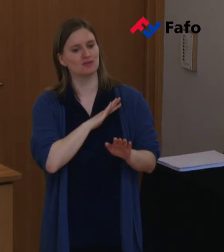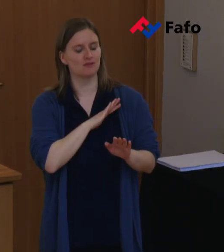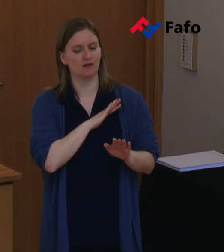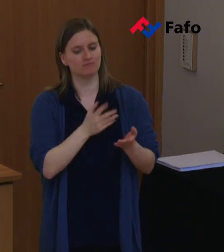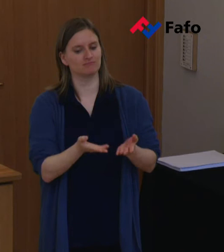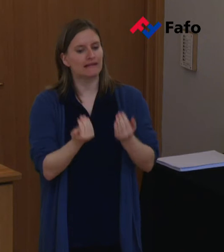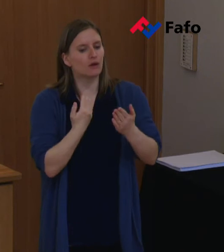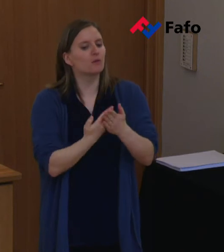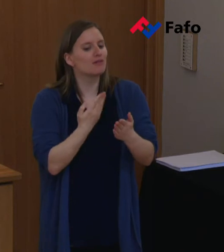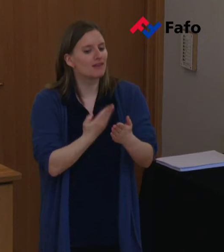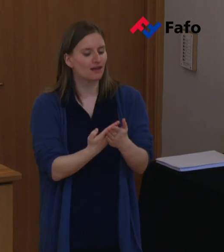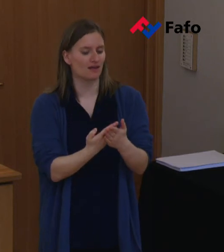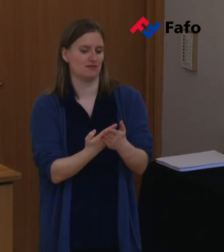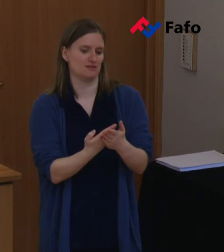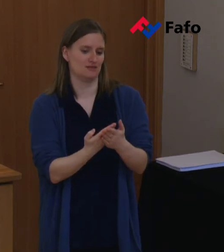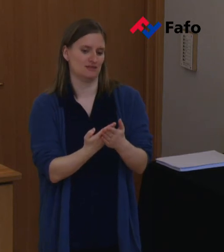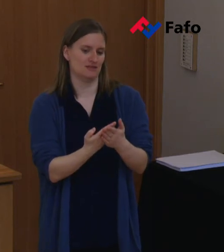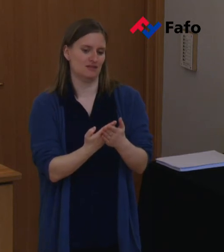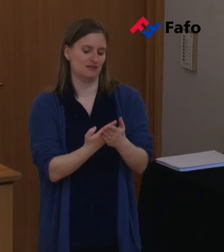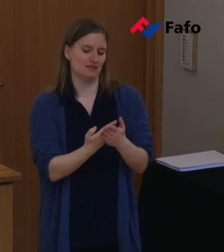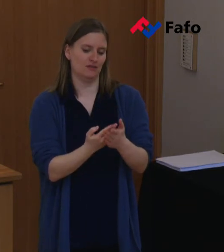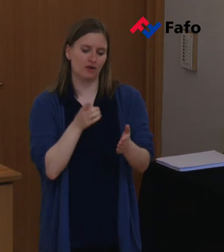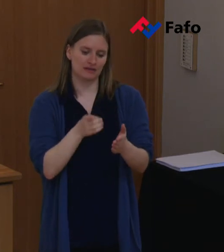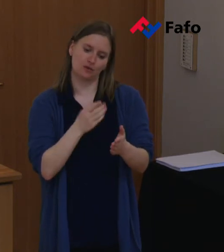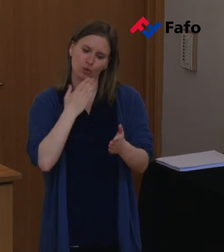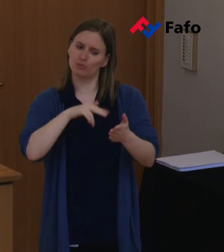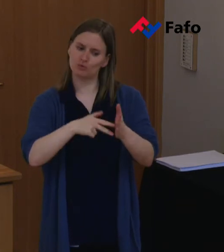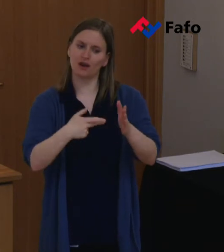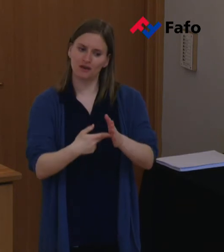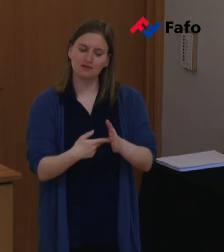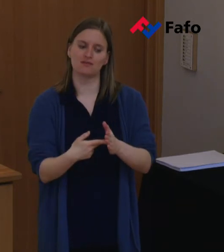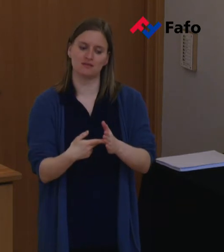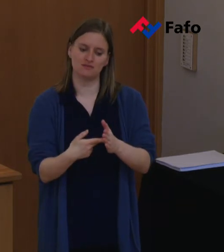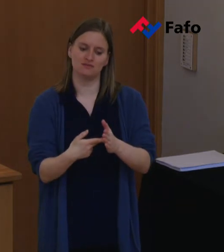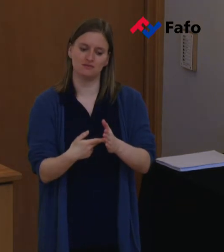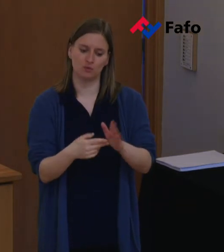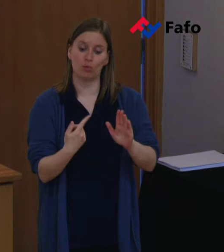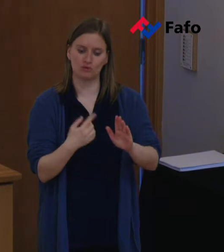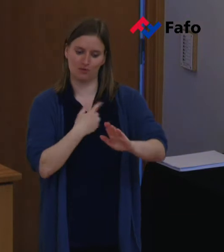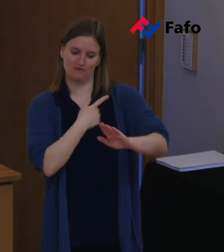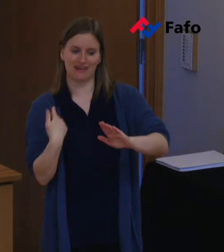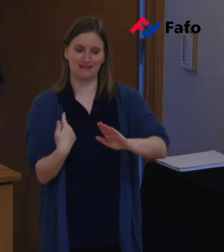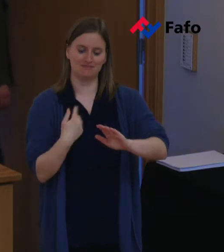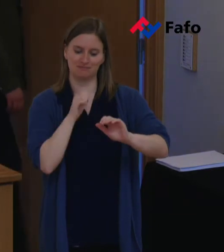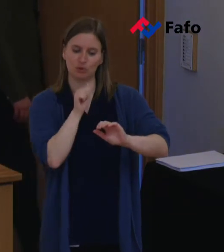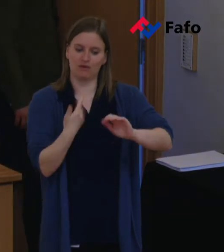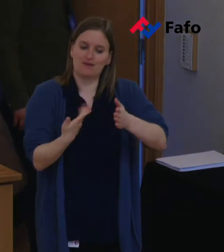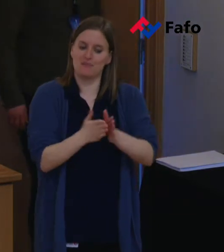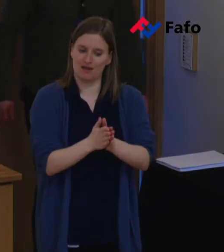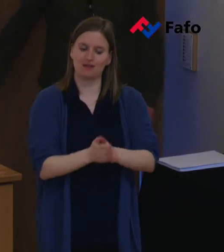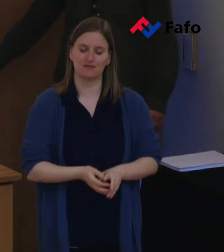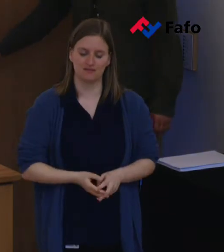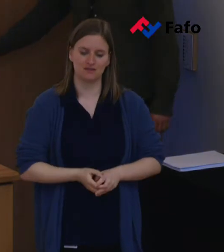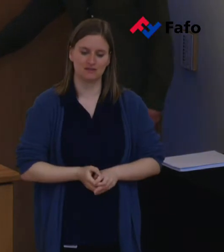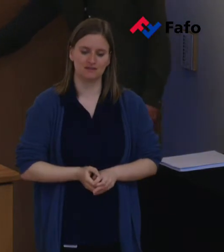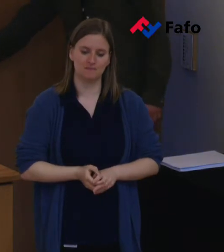å argumentere for at dette var et godt prosjekt som også vi burde være del av. Og det er